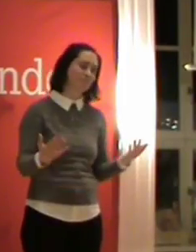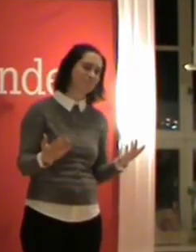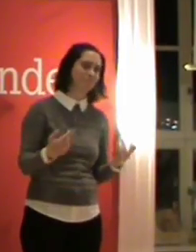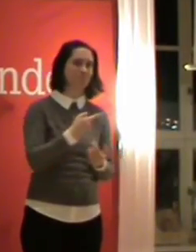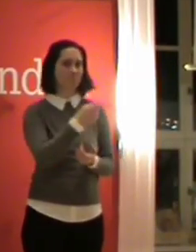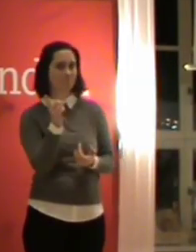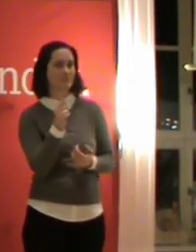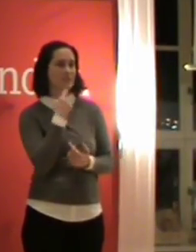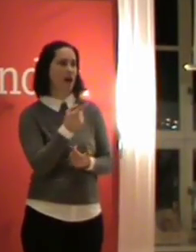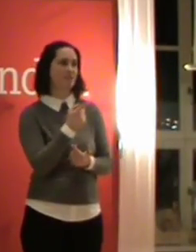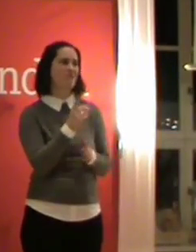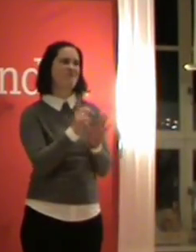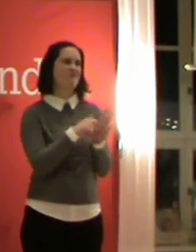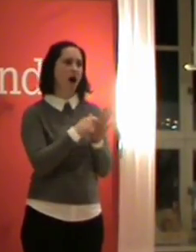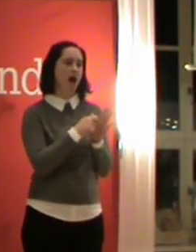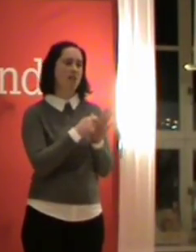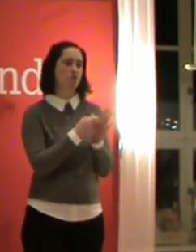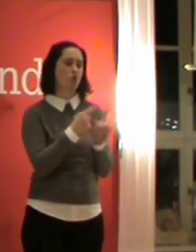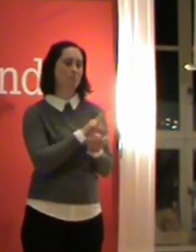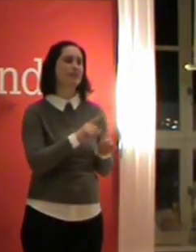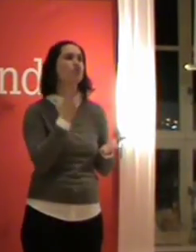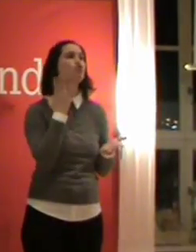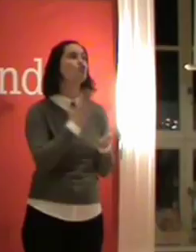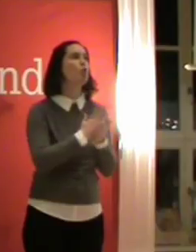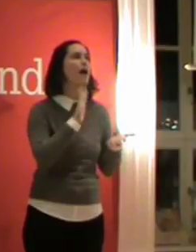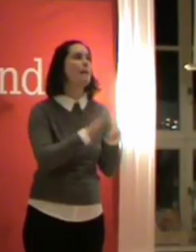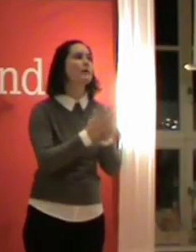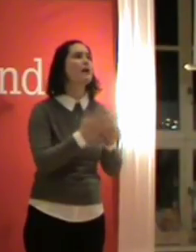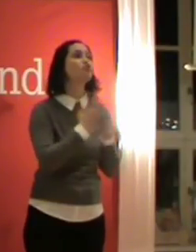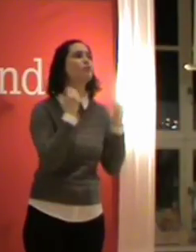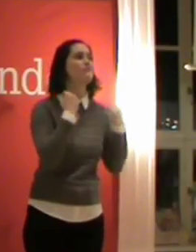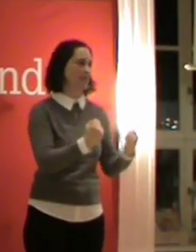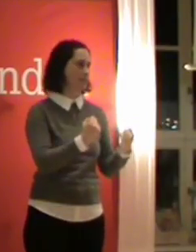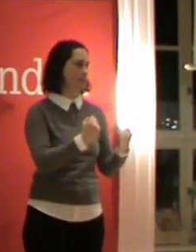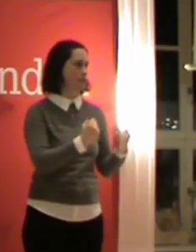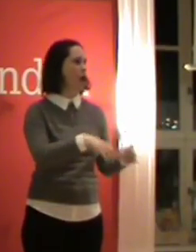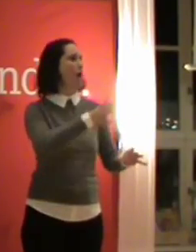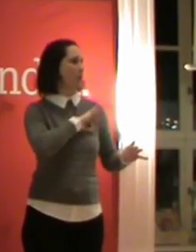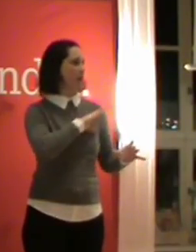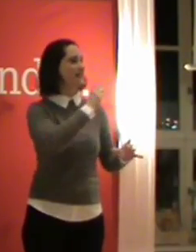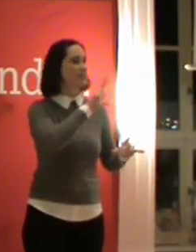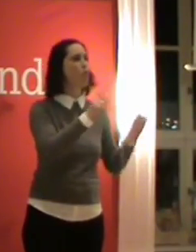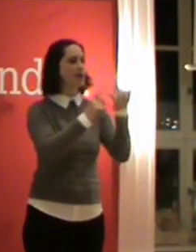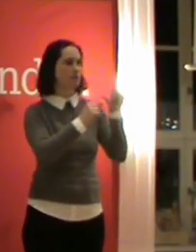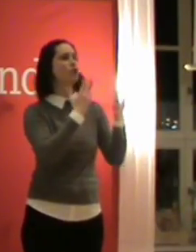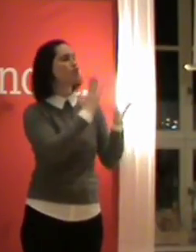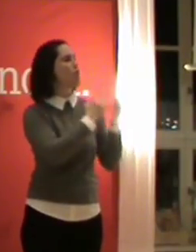oder andere ja, das wird gar keine Wahl mehr werden. Steht ja schon fest. Die großen Parteien haben sich entschieden, wie es